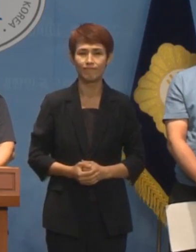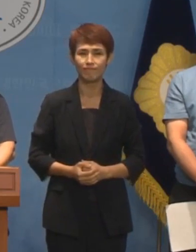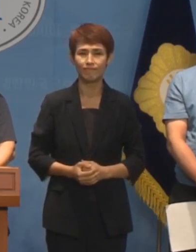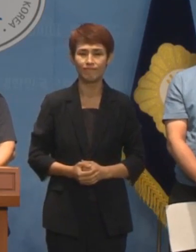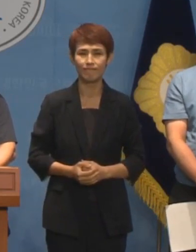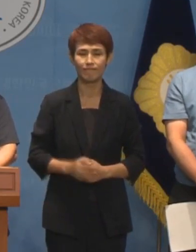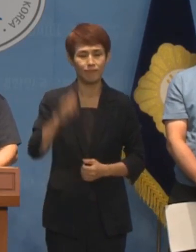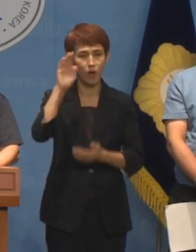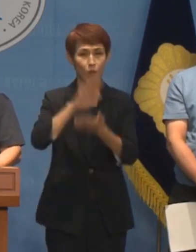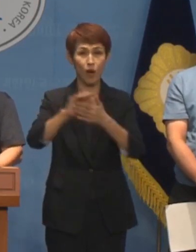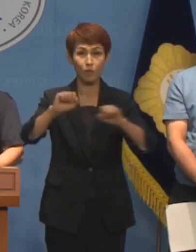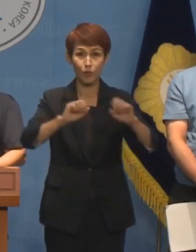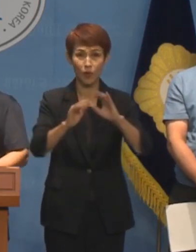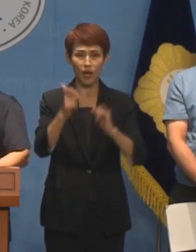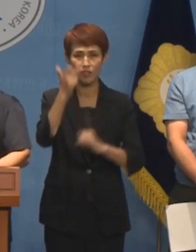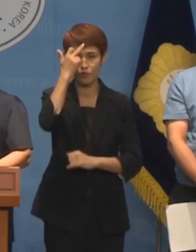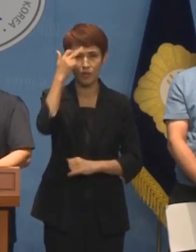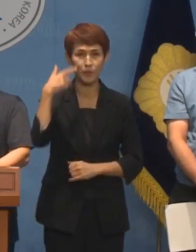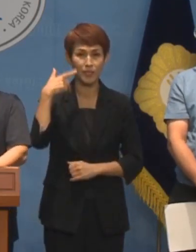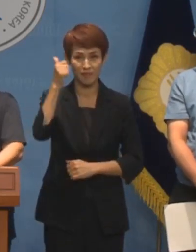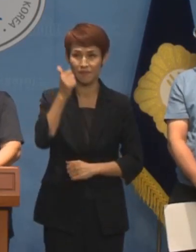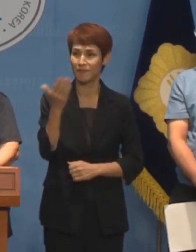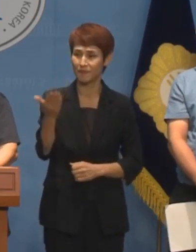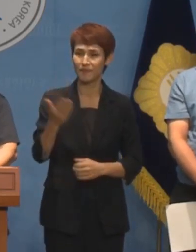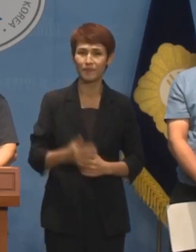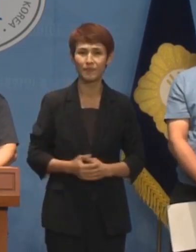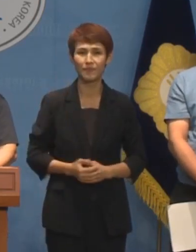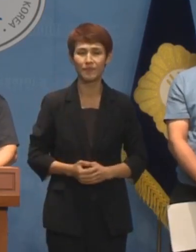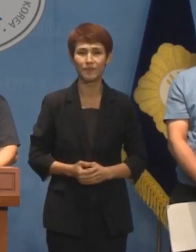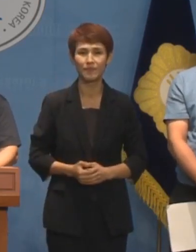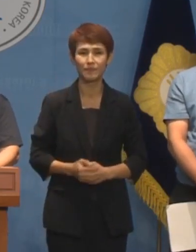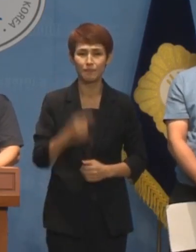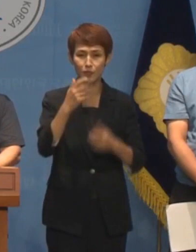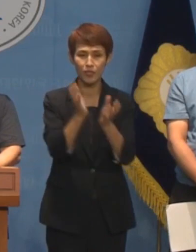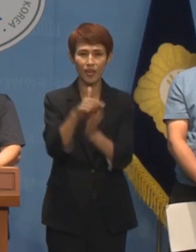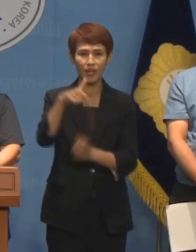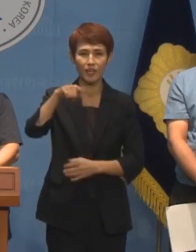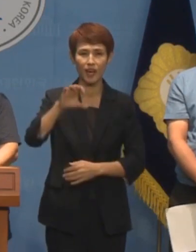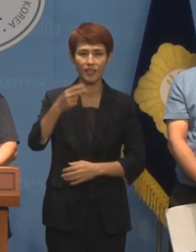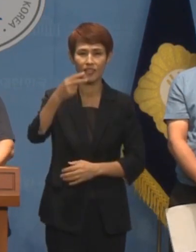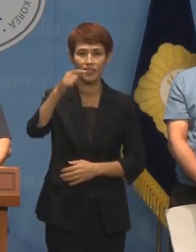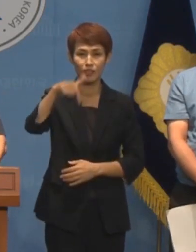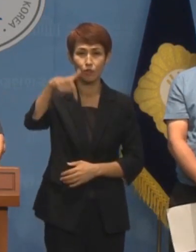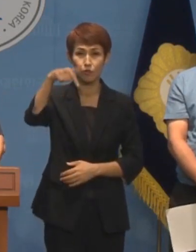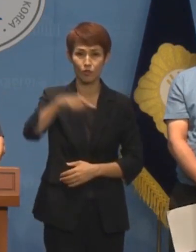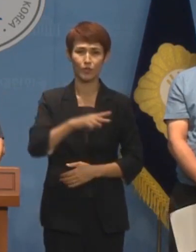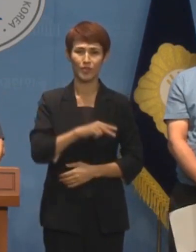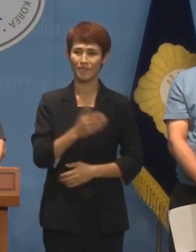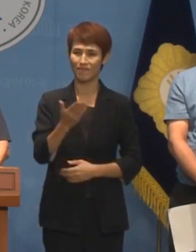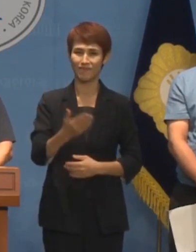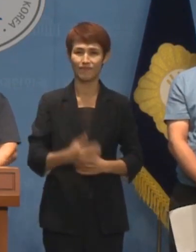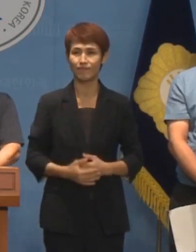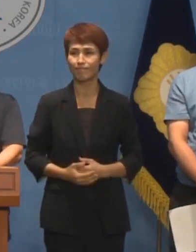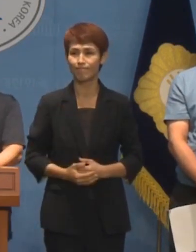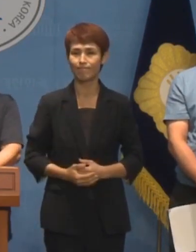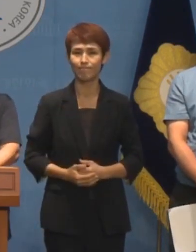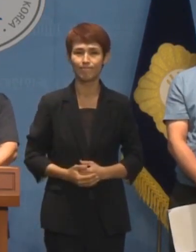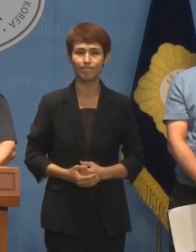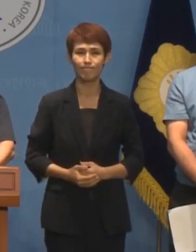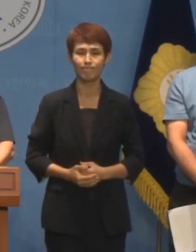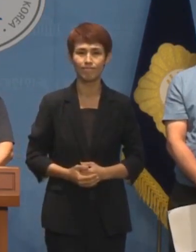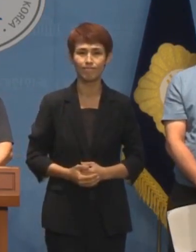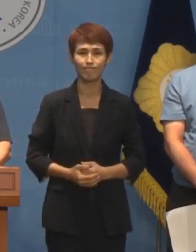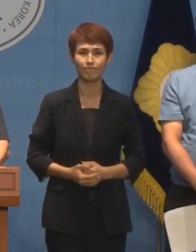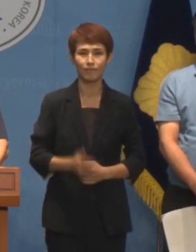재미평화운동가 최재형 목사님 참여해 주셨습니다. 민주당 강득구 의원님 참여해 주셨습니다. 왼쪽에 민주당 여주